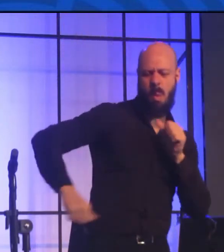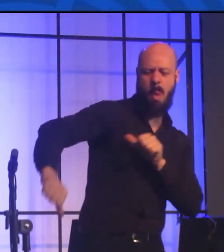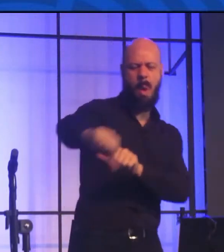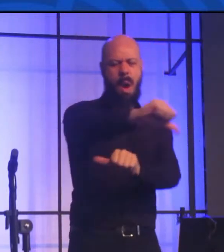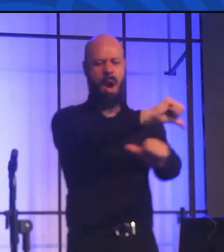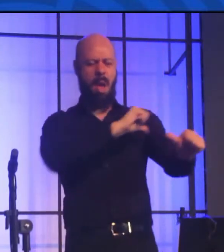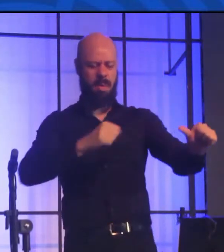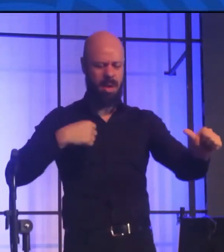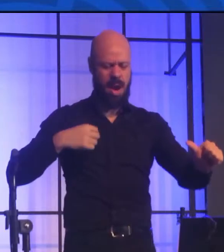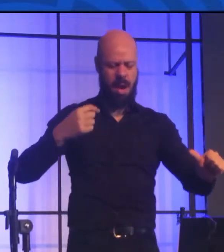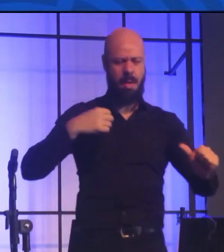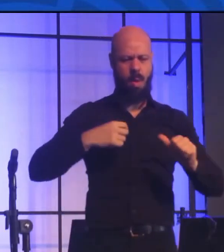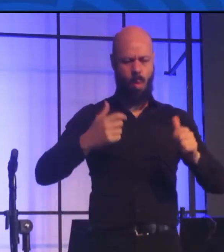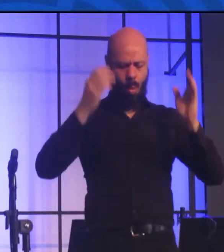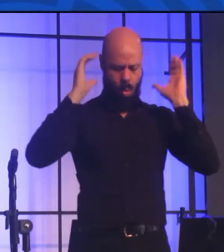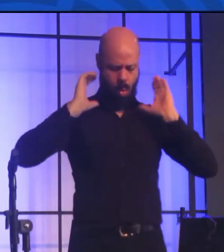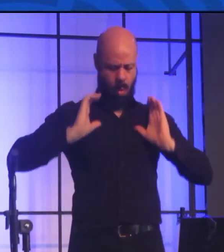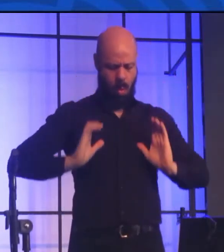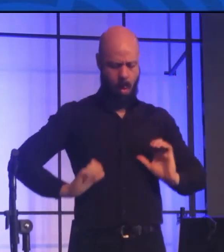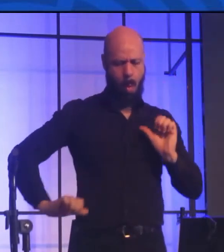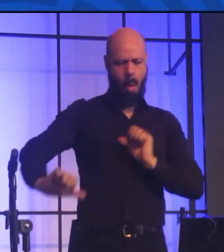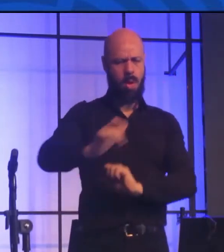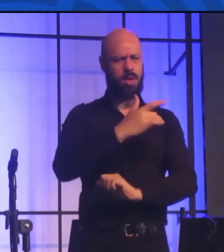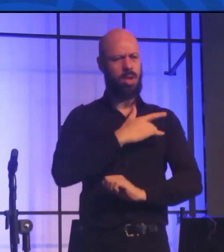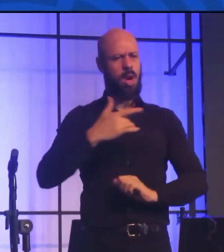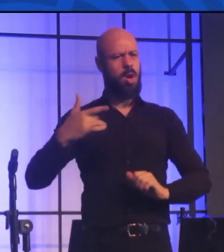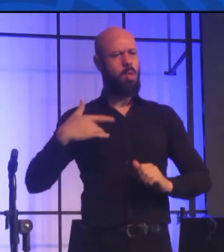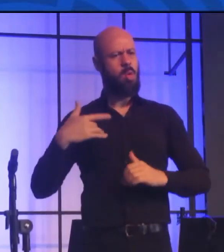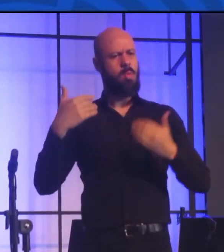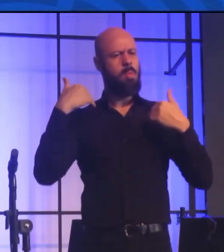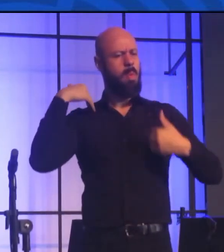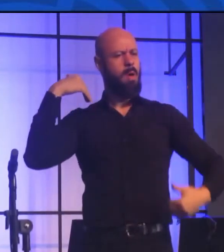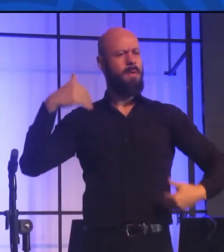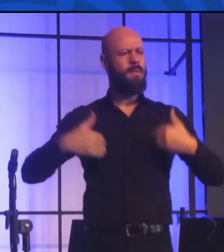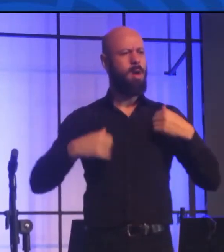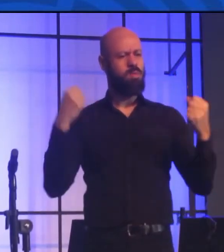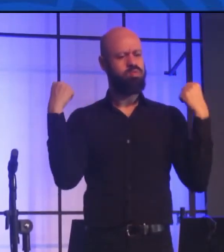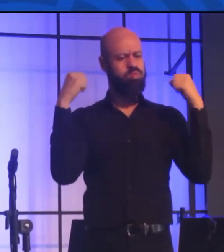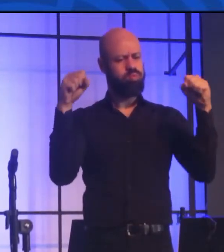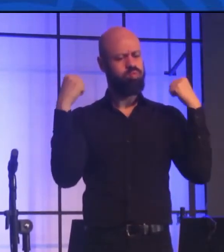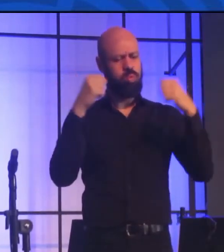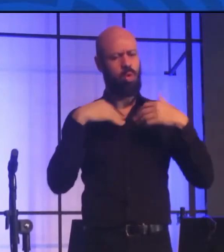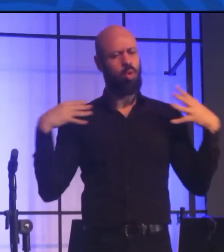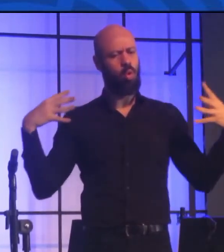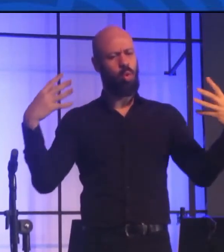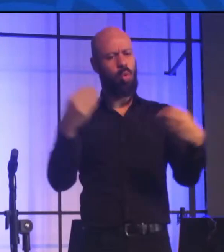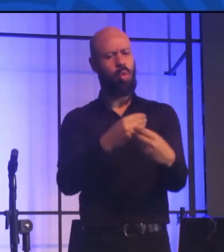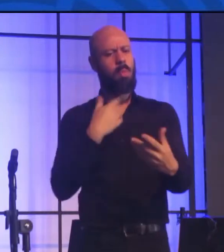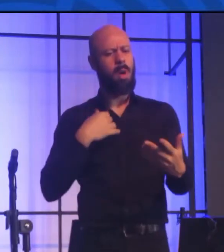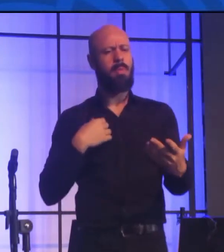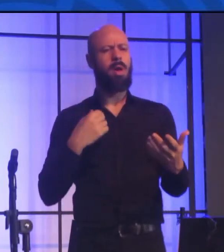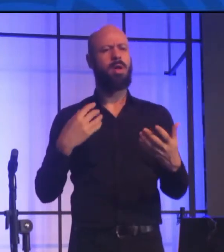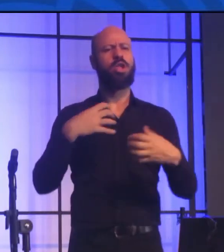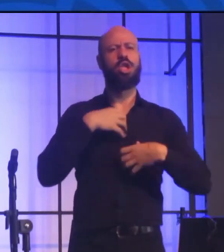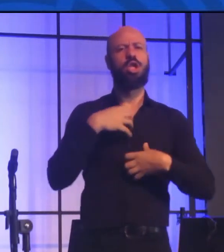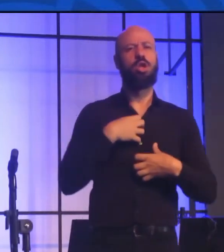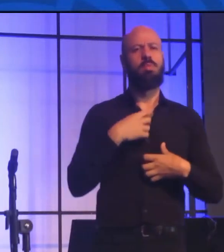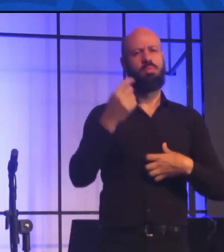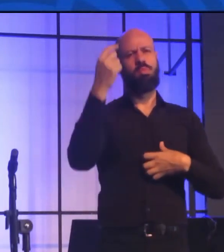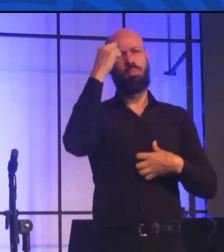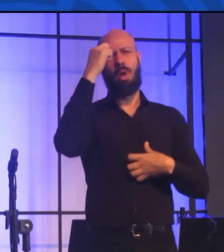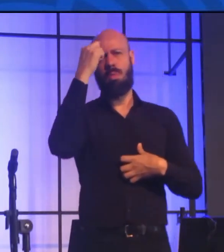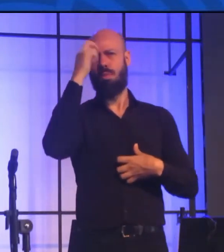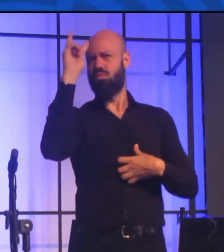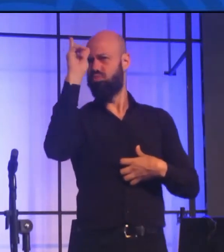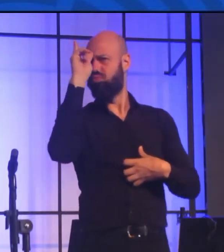vou mudar a minha postura com a minha saúde, com o meu corpo, com a minha atividade física. Eu vou mudar a minha maneira, a minha mente. Eu